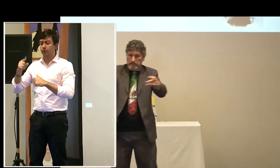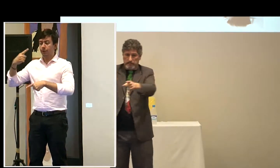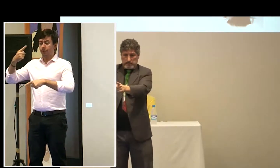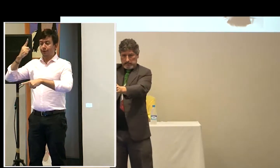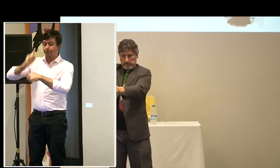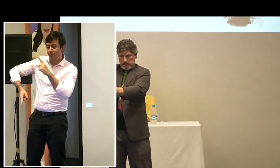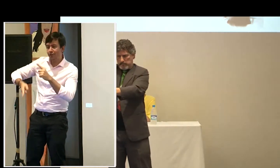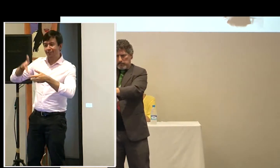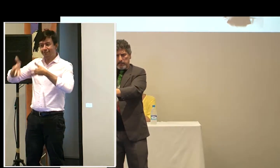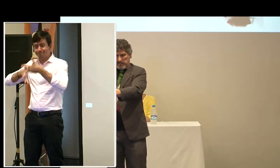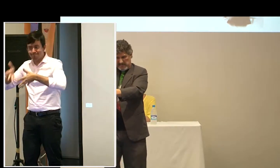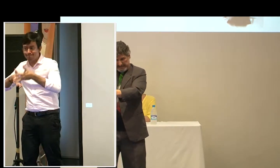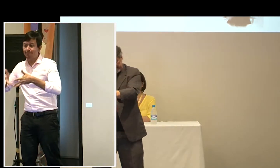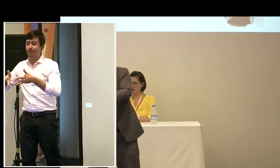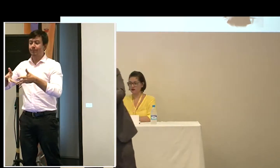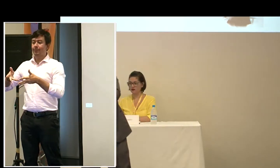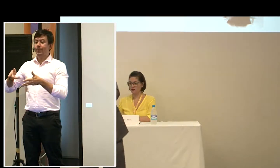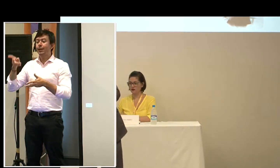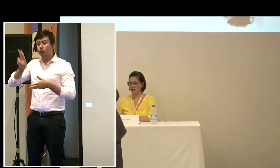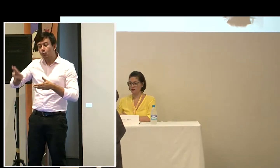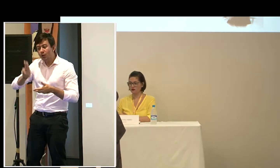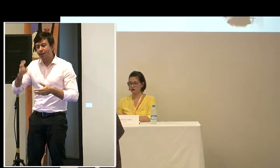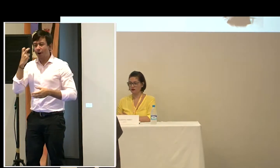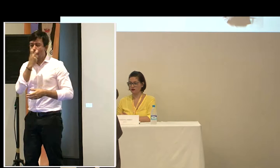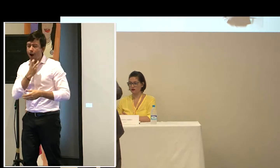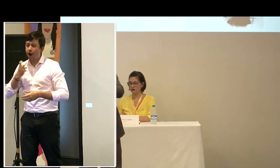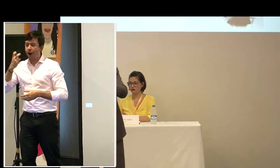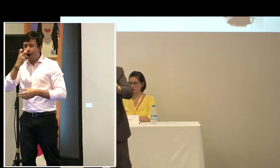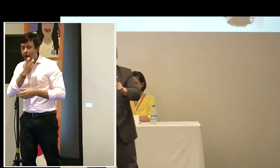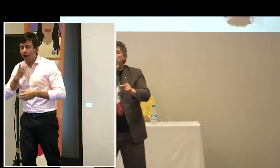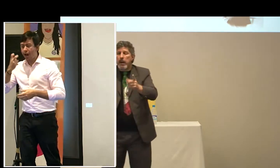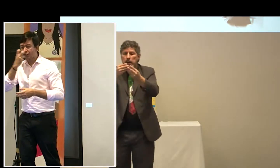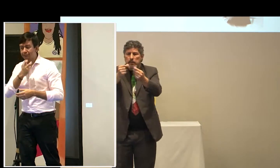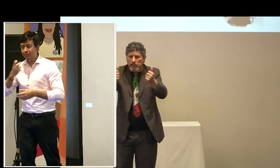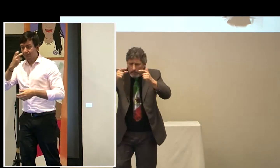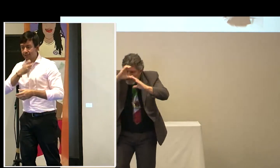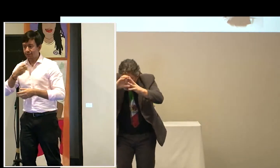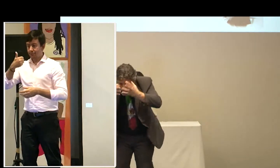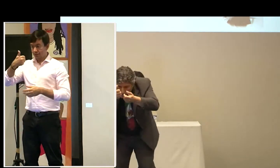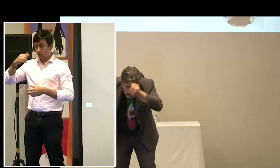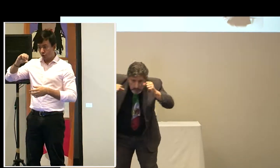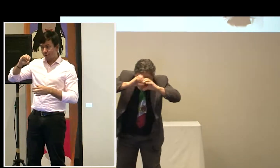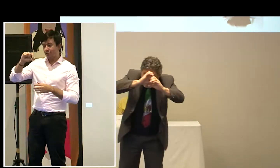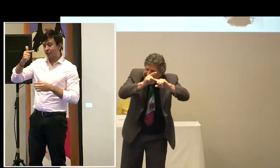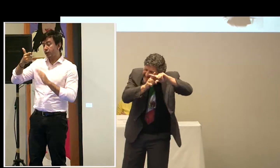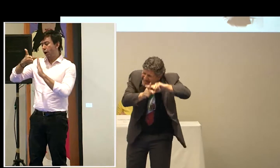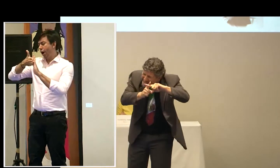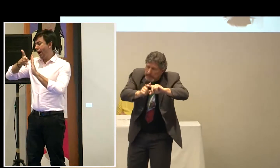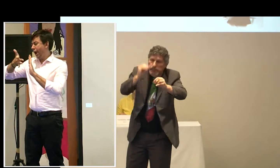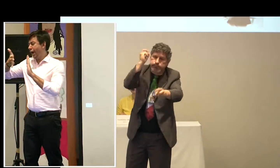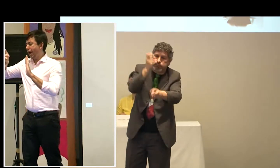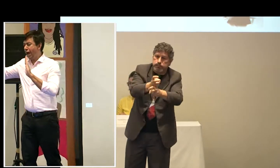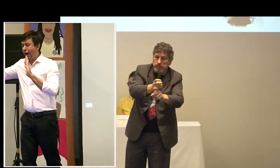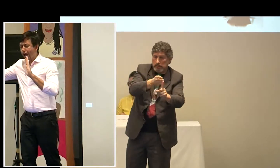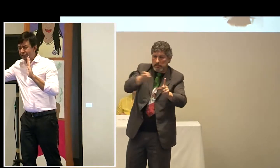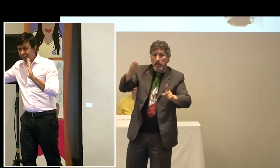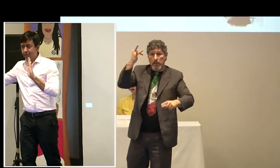a escola de surdos foi obrigada a parar de usar sinais e passou a